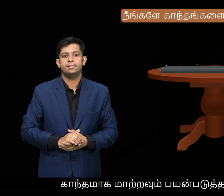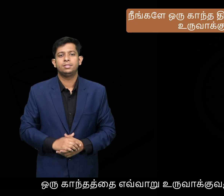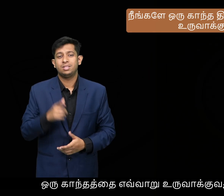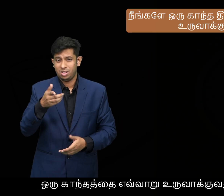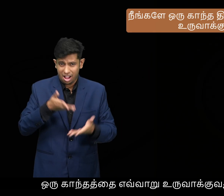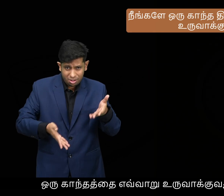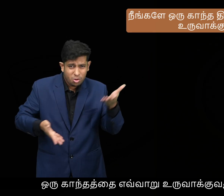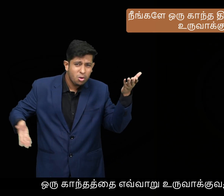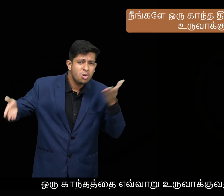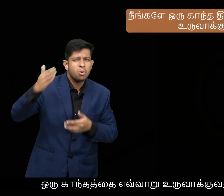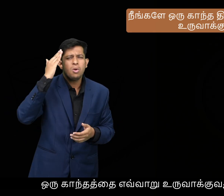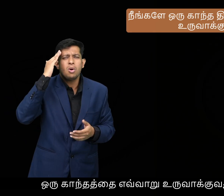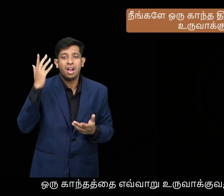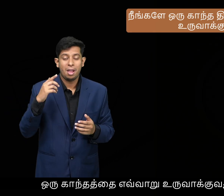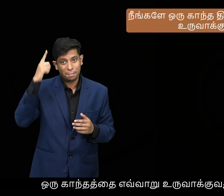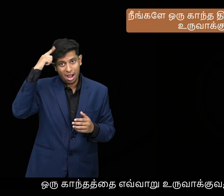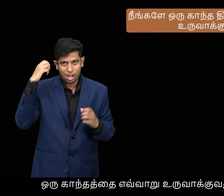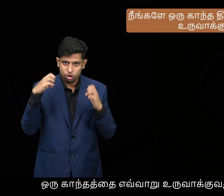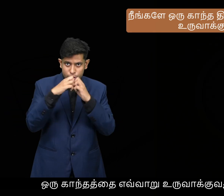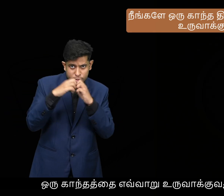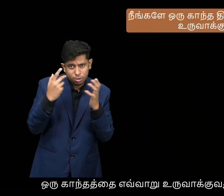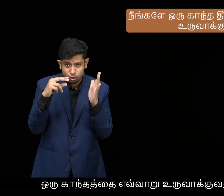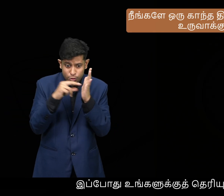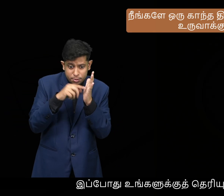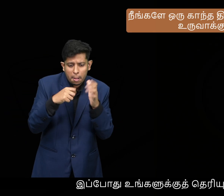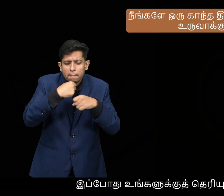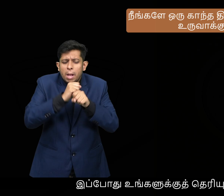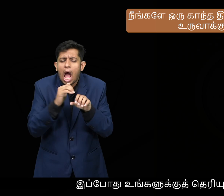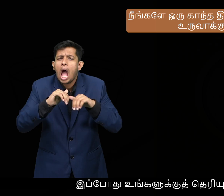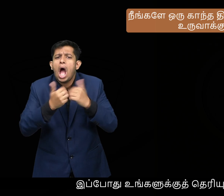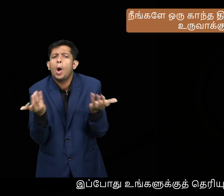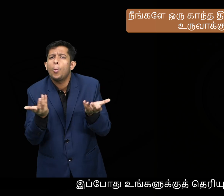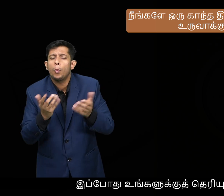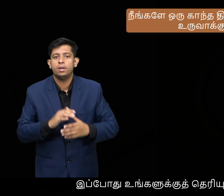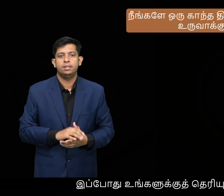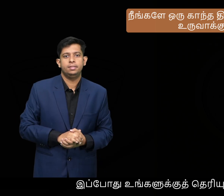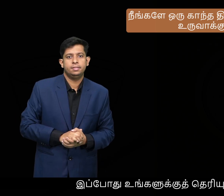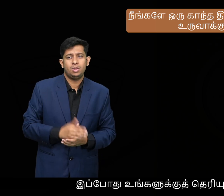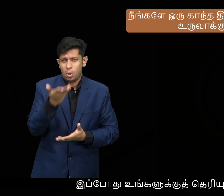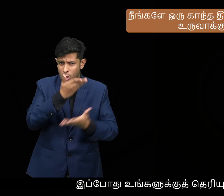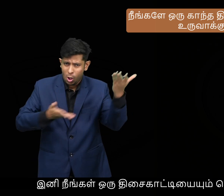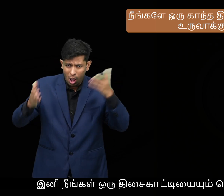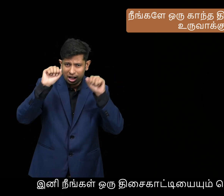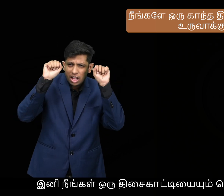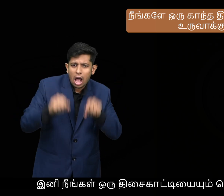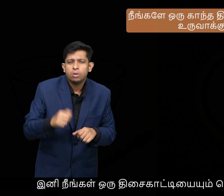ஒரு காந்தத்தை எவ்வாறு உருவாக்குவது என்பது இப்போது உங்களுக்கு தெரியும். இனி நீங்கள்